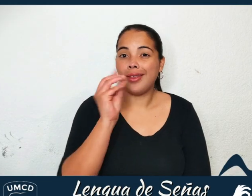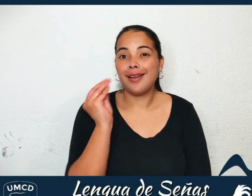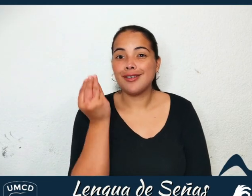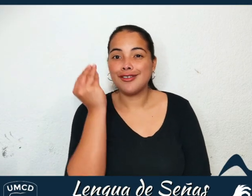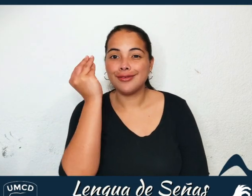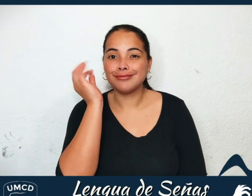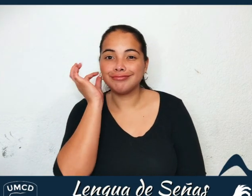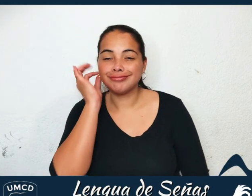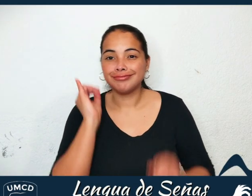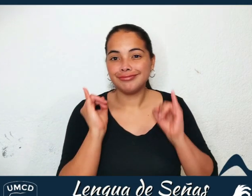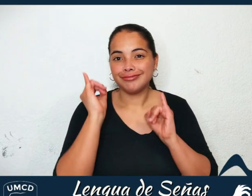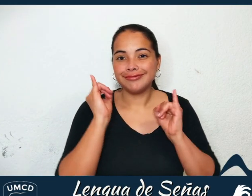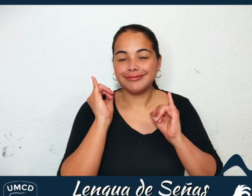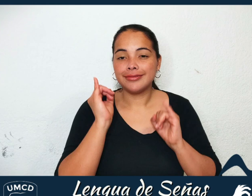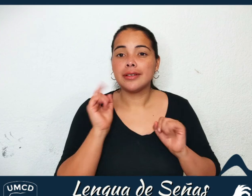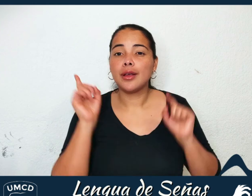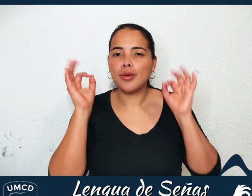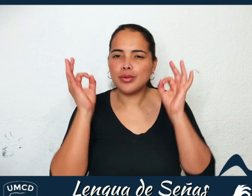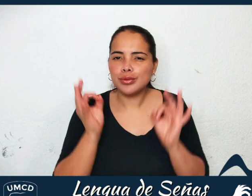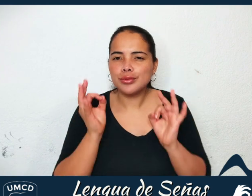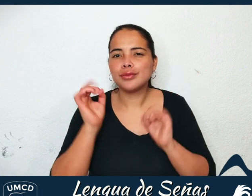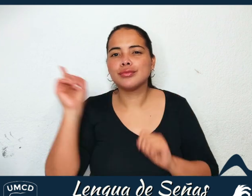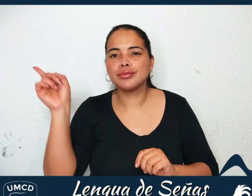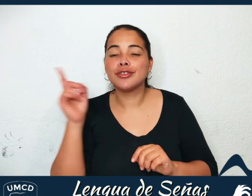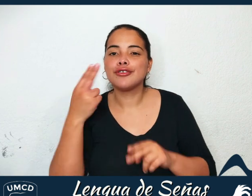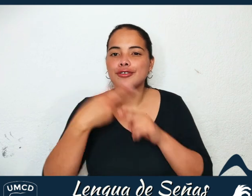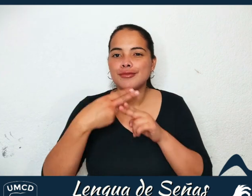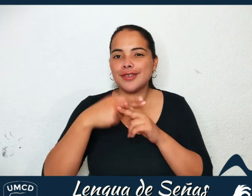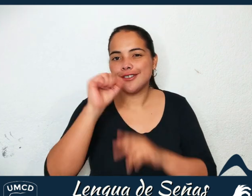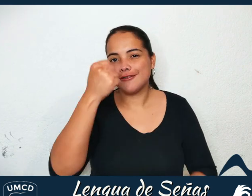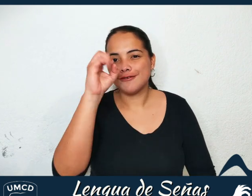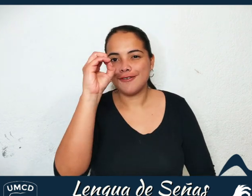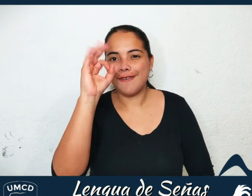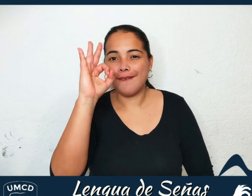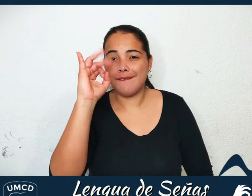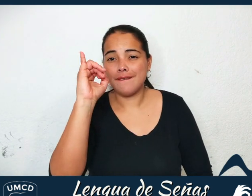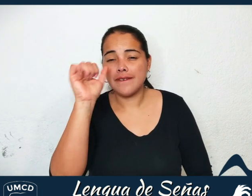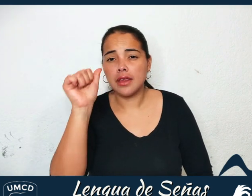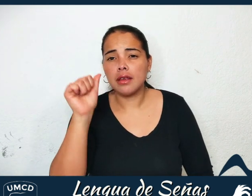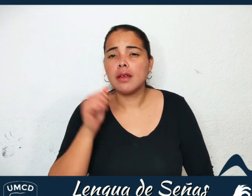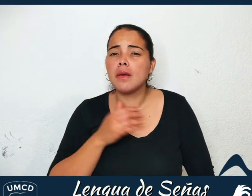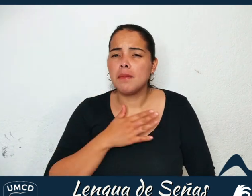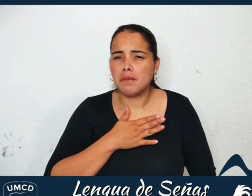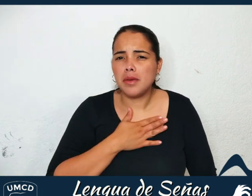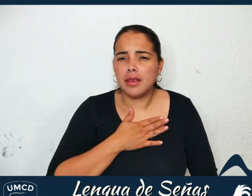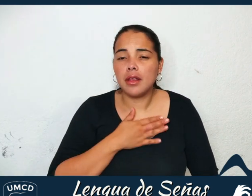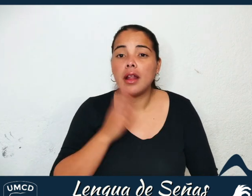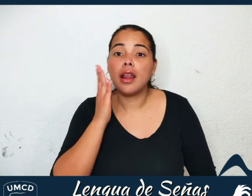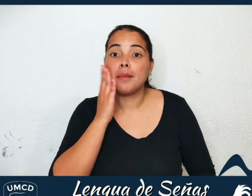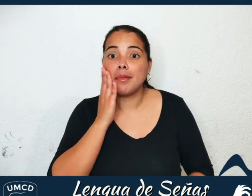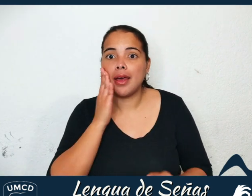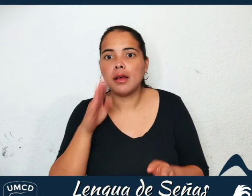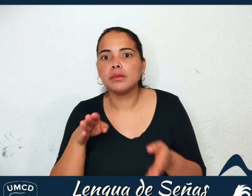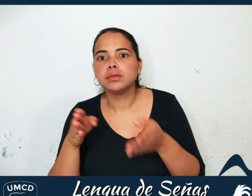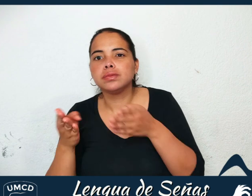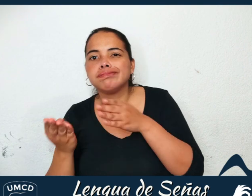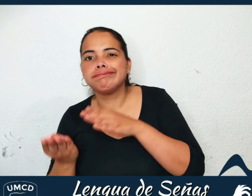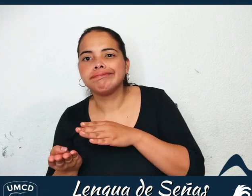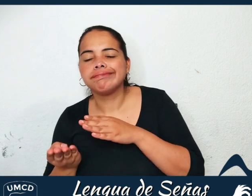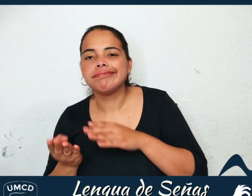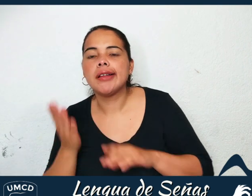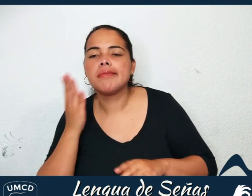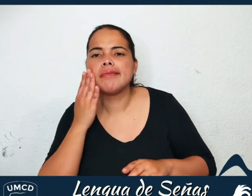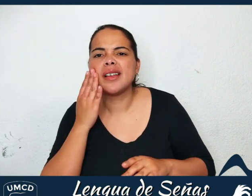Una joven niña, a quien, por motivos de enseñanza, llamaremos Sofía, lamentablemente había perdido la vida de su madre a